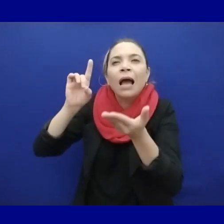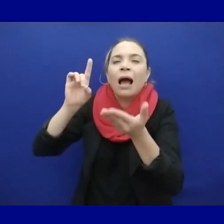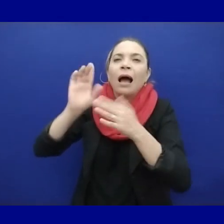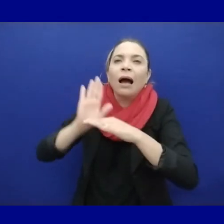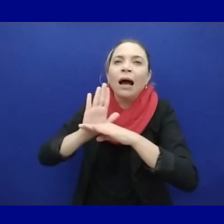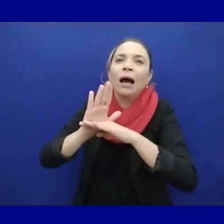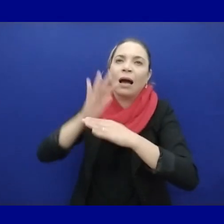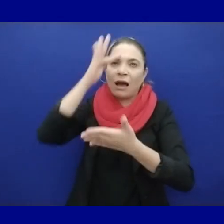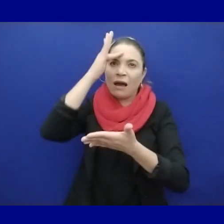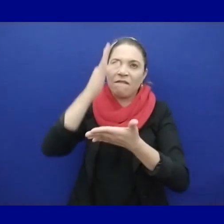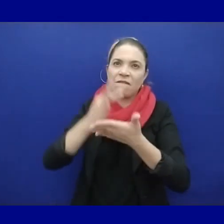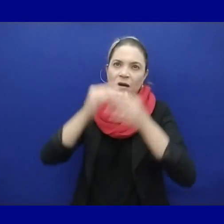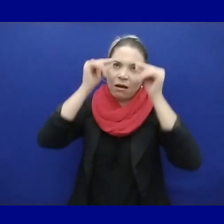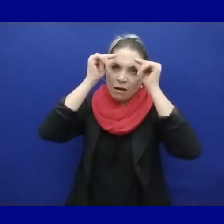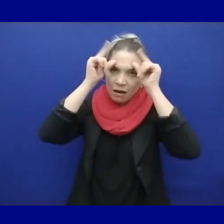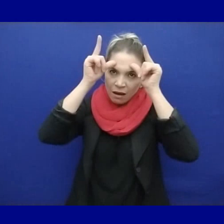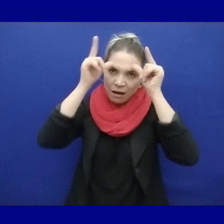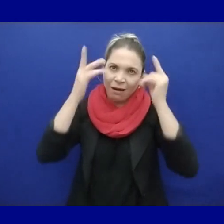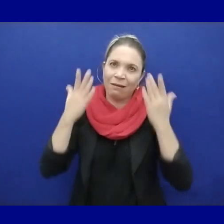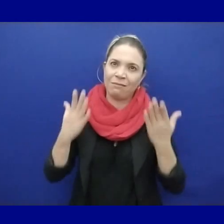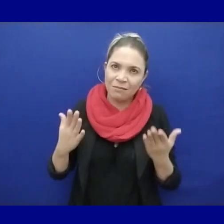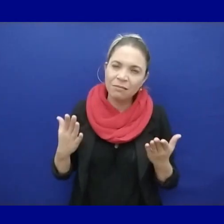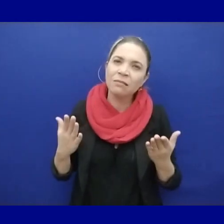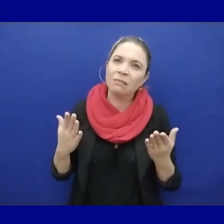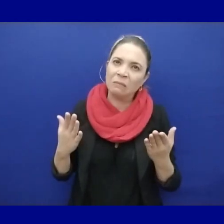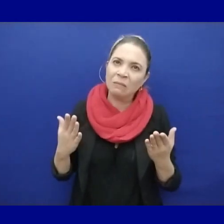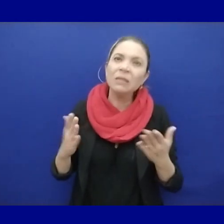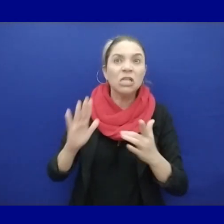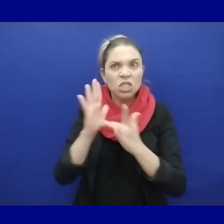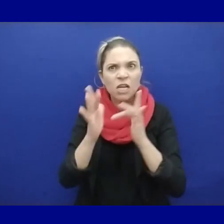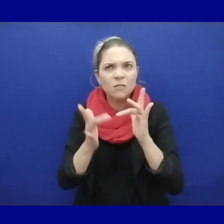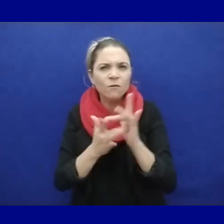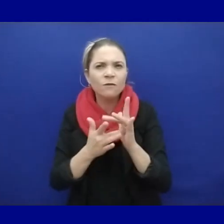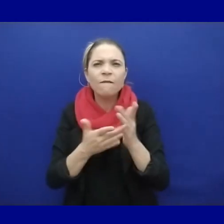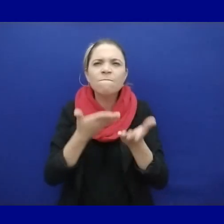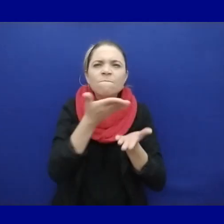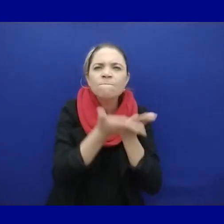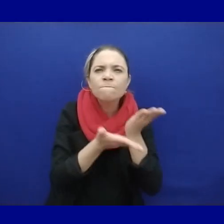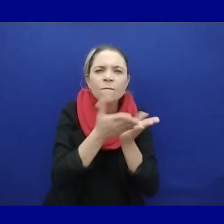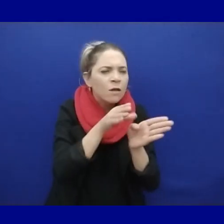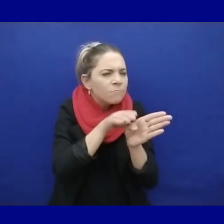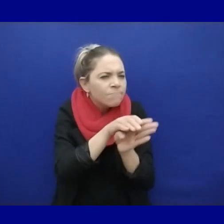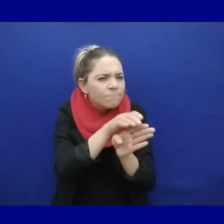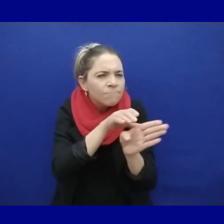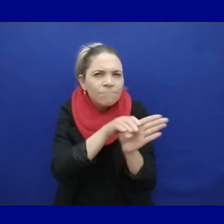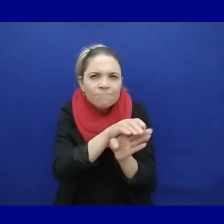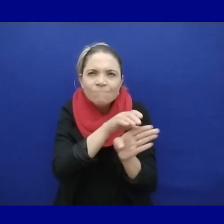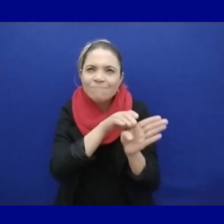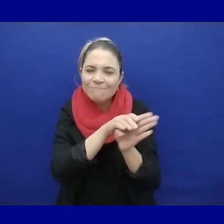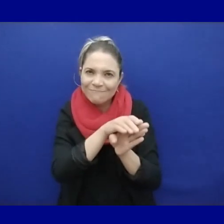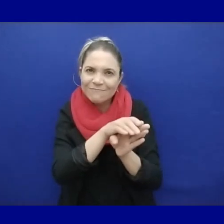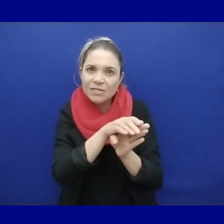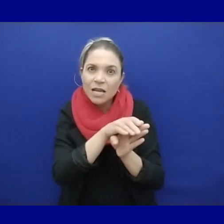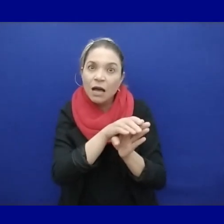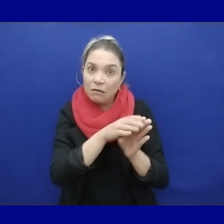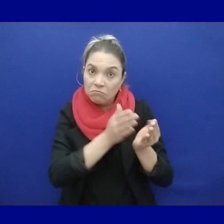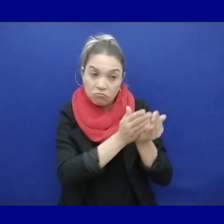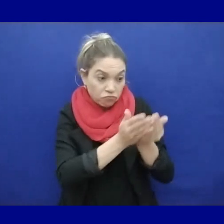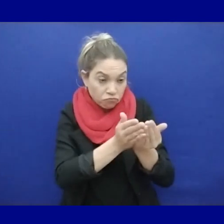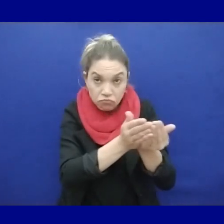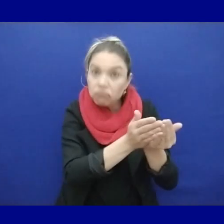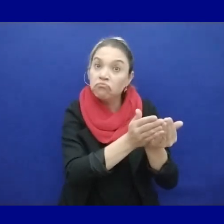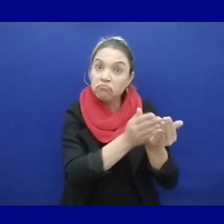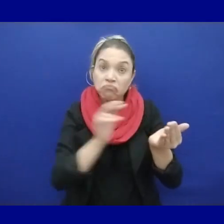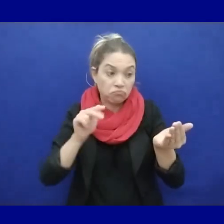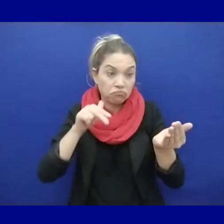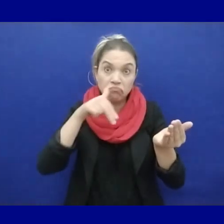fé. Jesus quis apresentar os planos do Pai aos seus apóstolos, mostrando-lhes que ele era o Salvador e não um